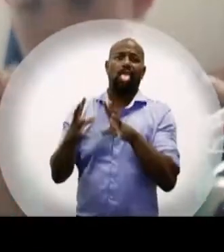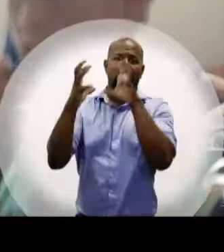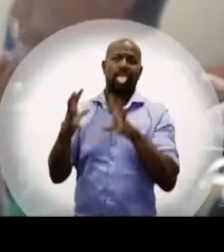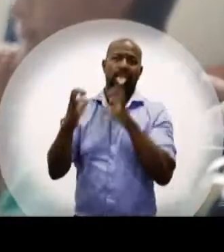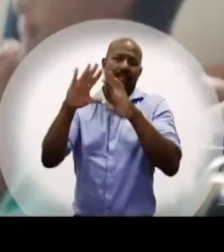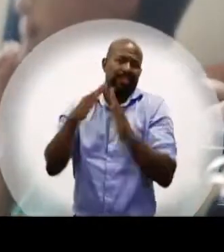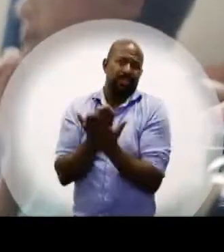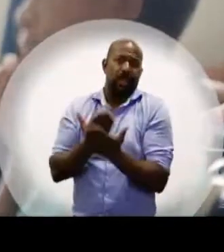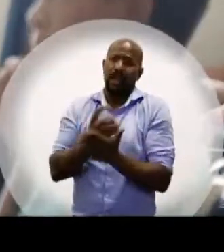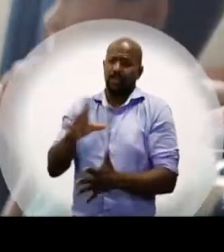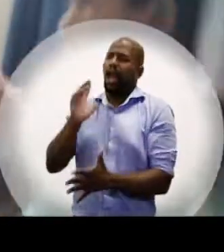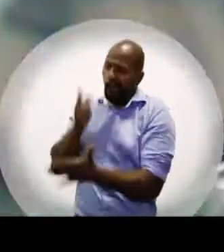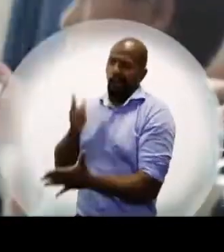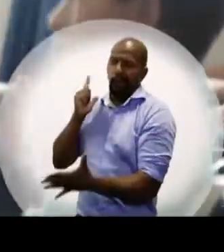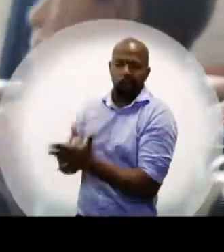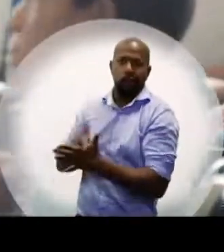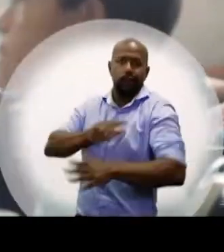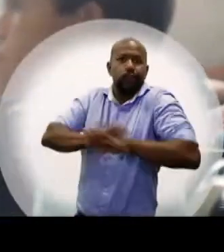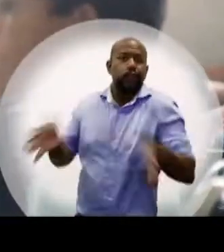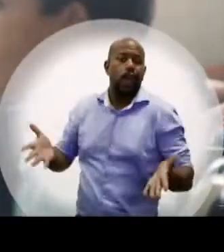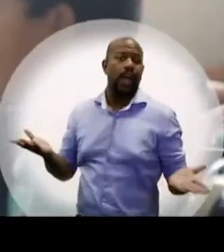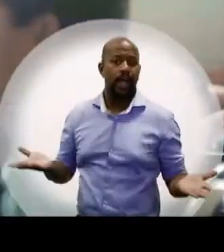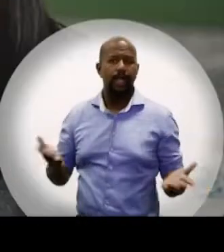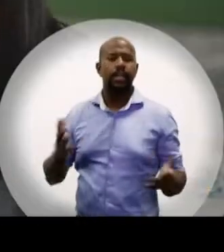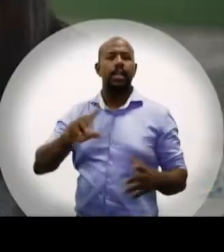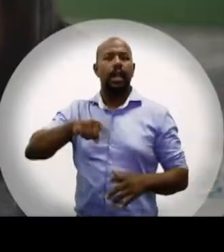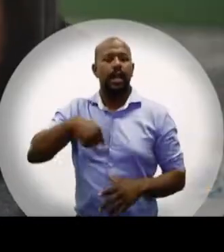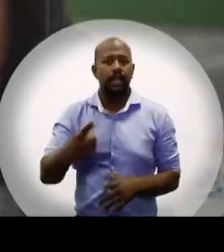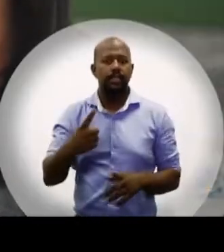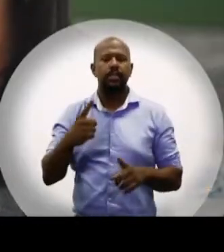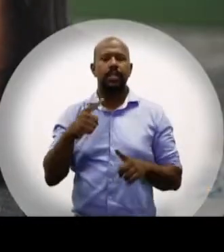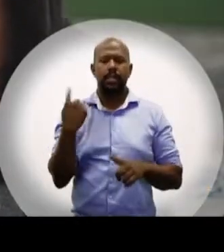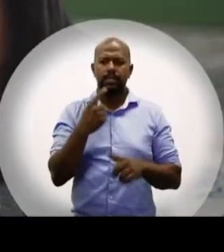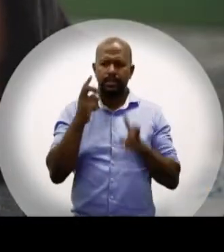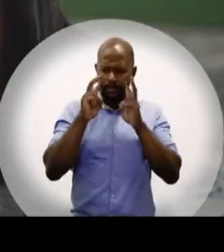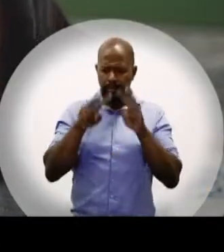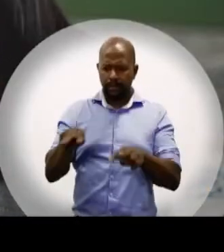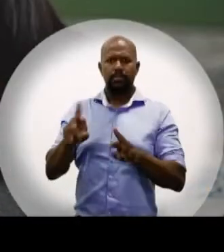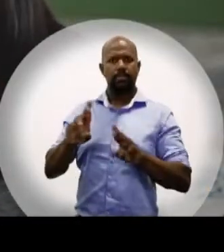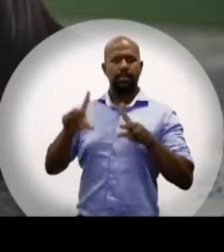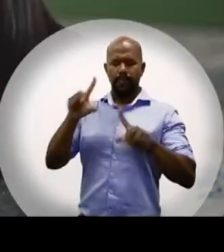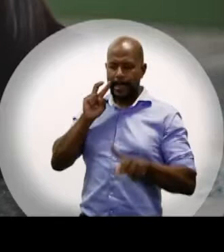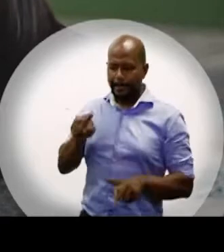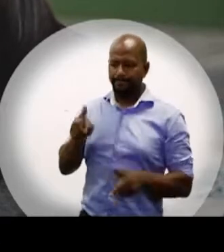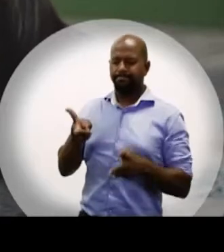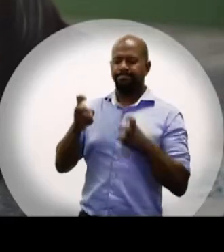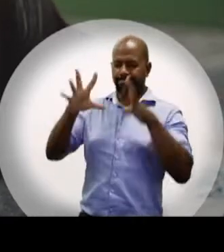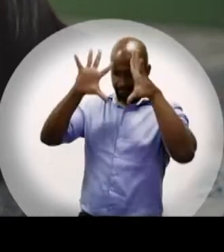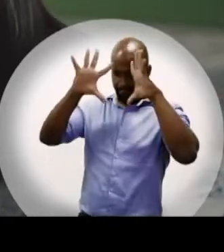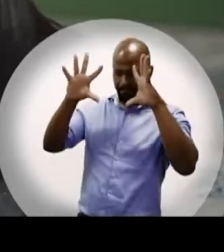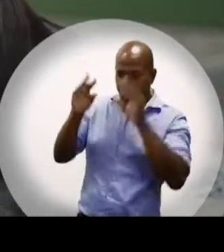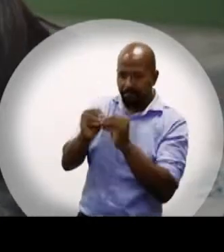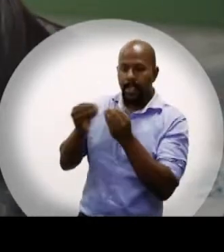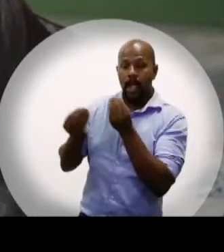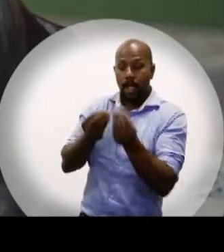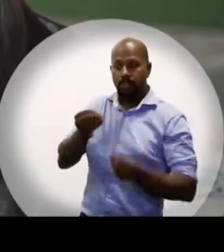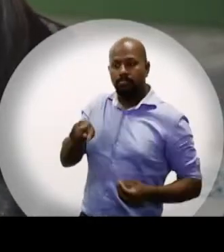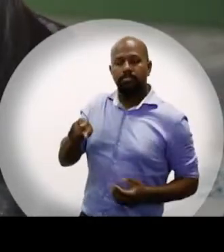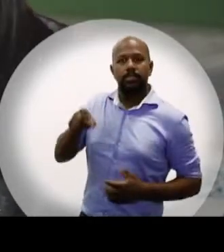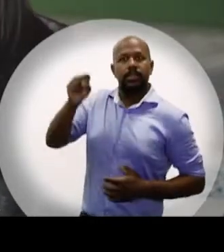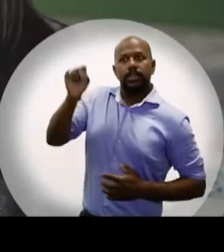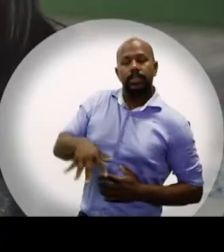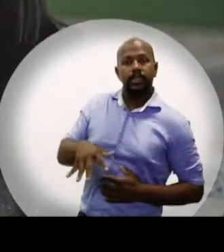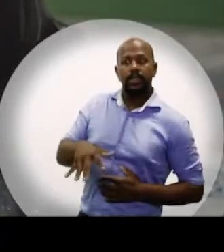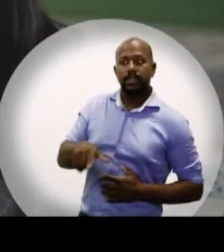brigava e ele só recebia isso como retorno. E a partir do momento que nós passamos a olhar diferente para ele, a olhar com sim para